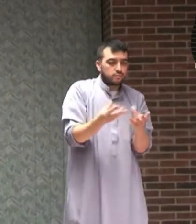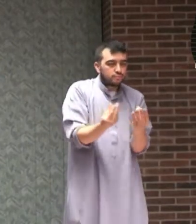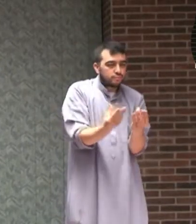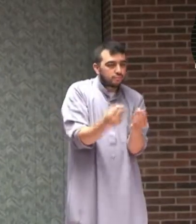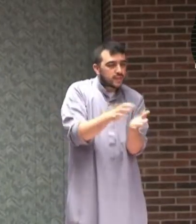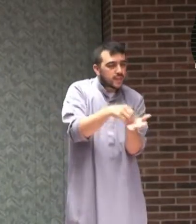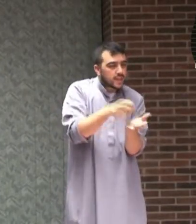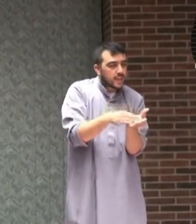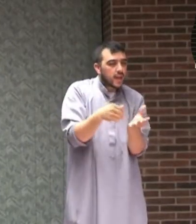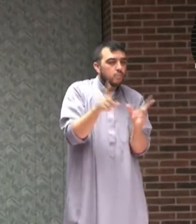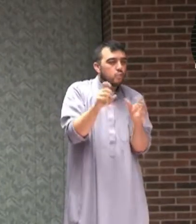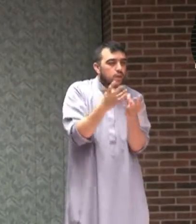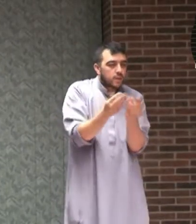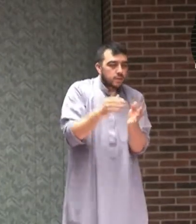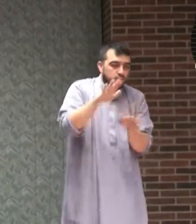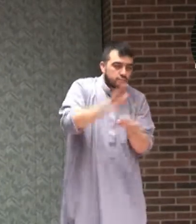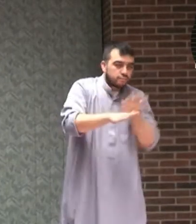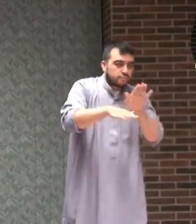pouvoir augmenter